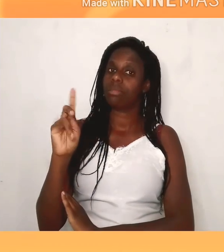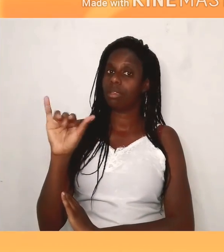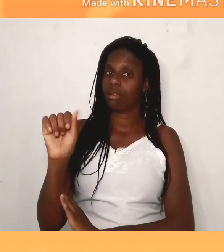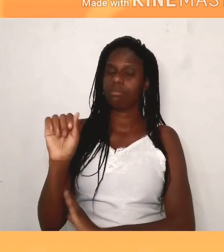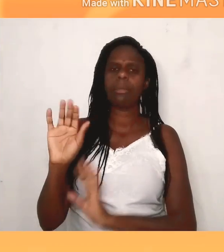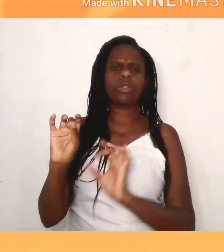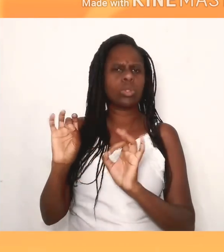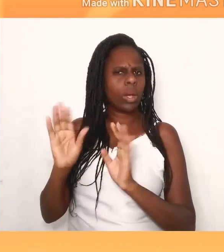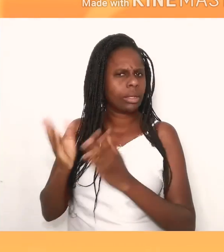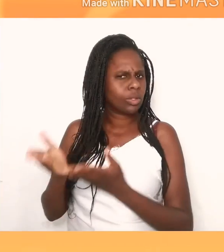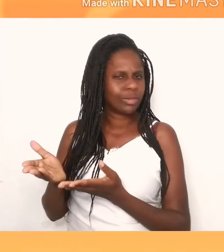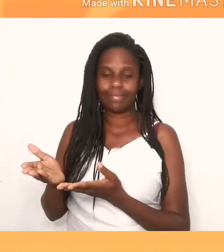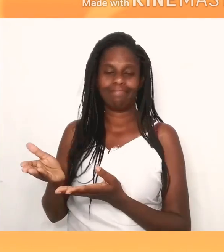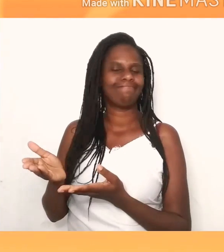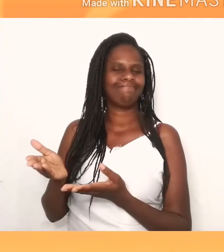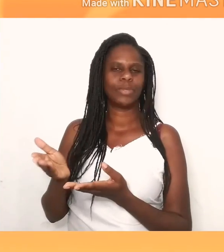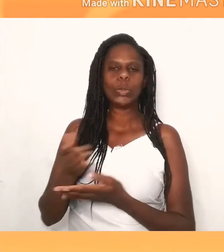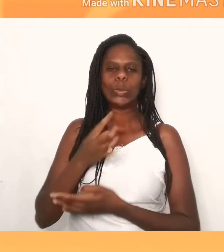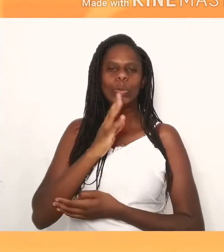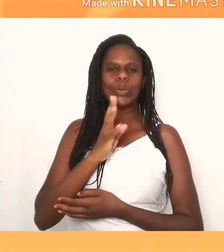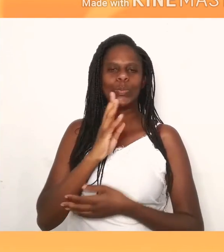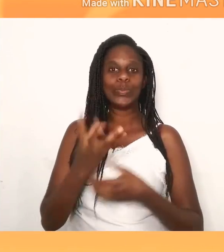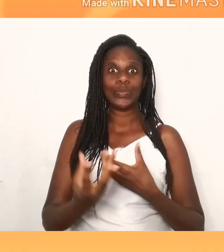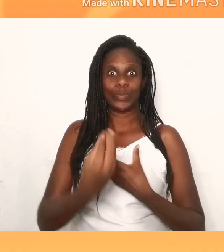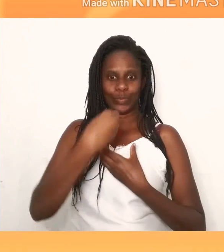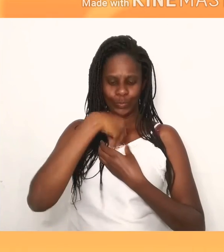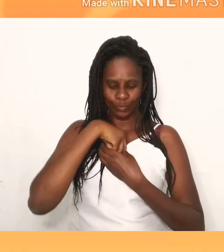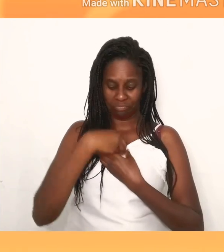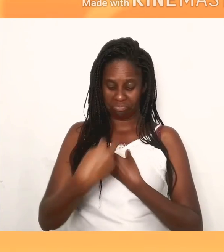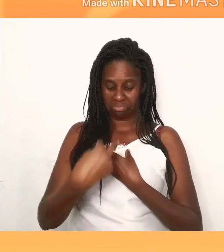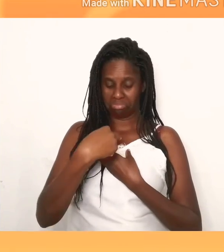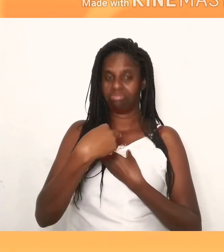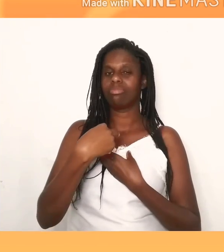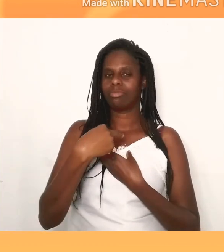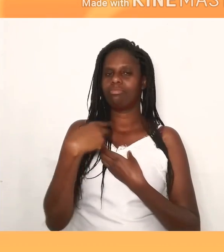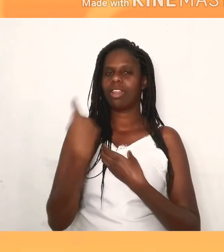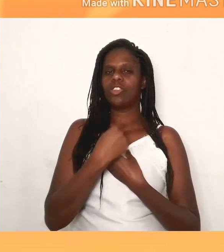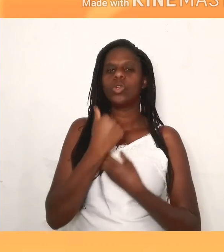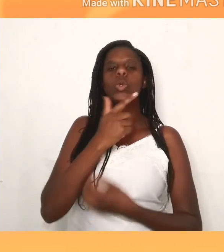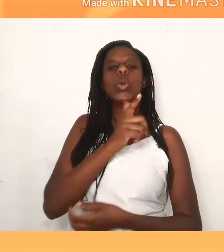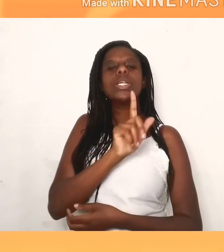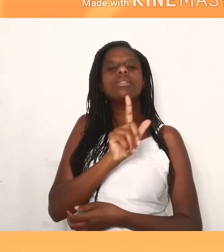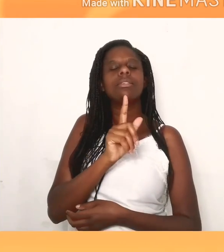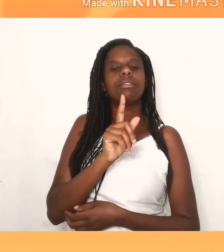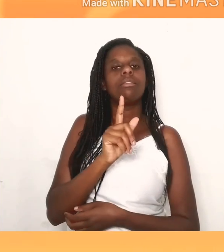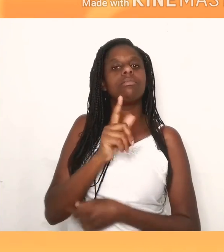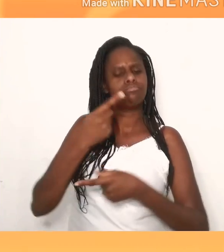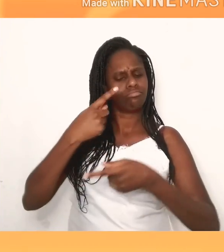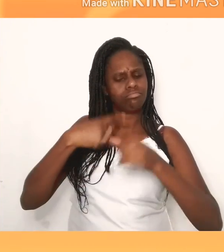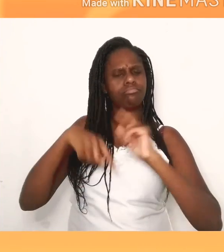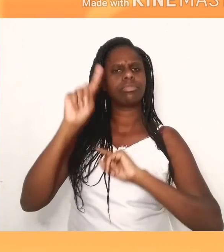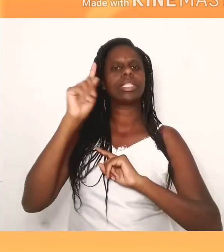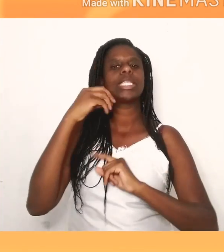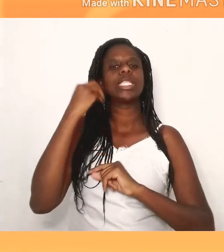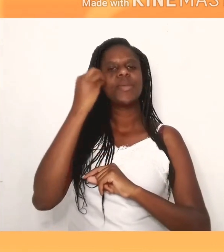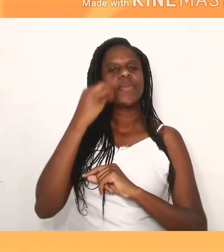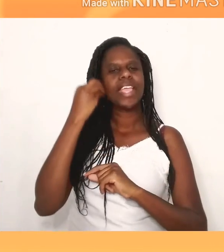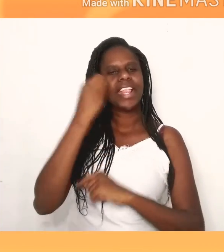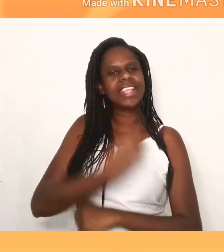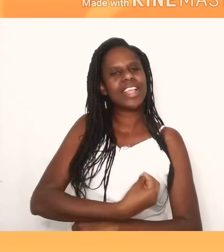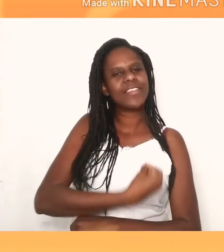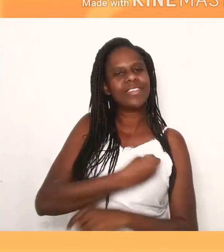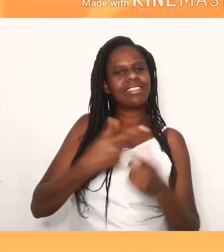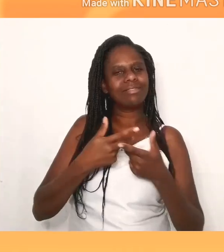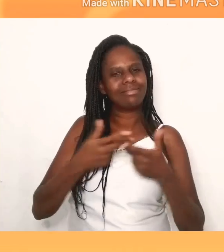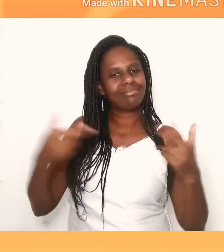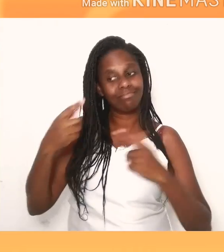terapêutico, mas muito mais que isso, é uma ferramenta para o seu autoconhecimento, para que a gente supere os nossos condicionamentos, das